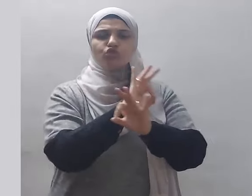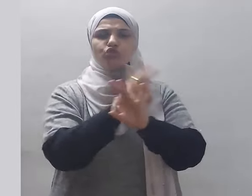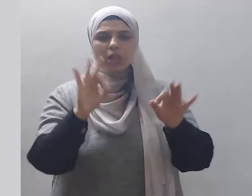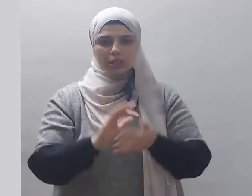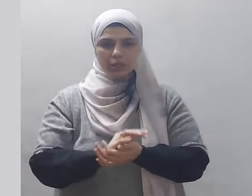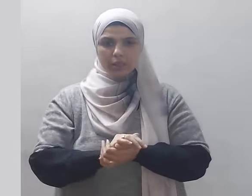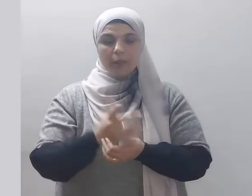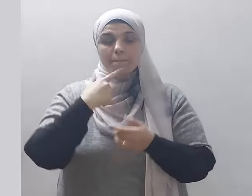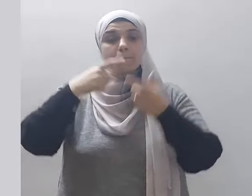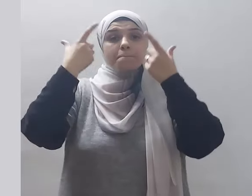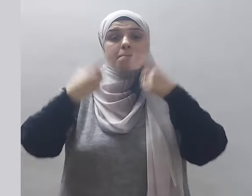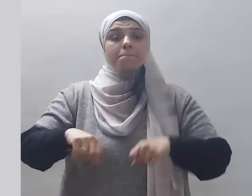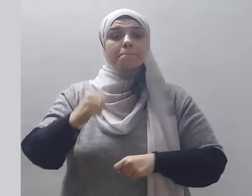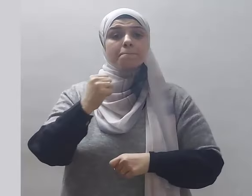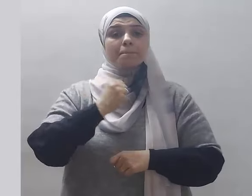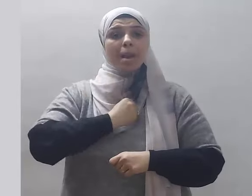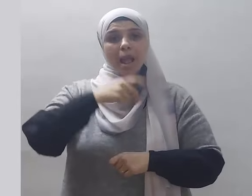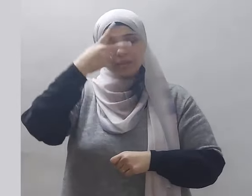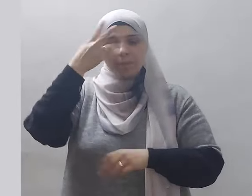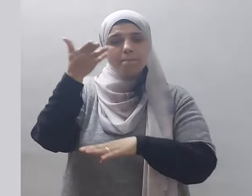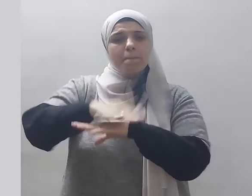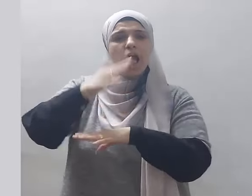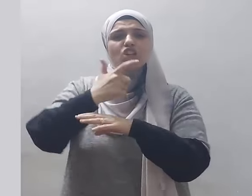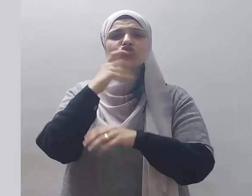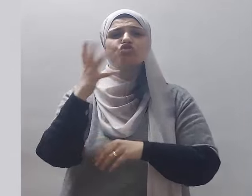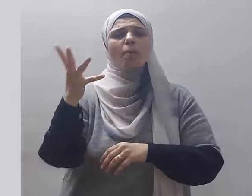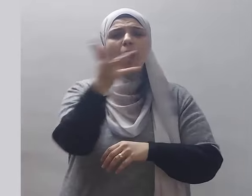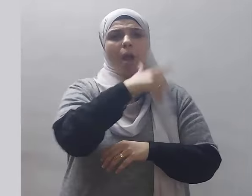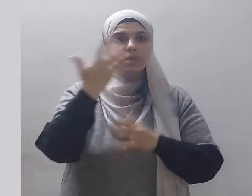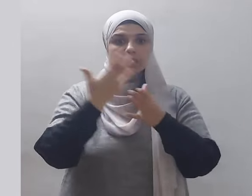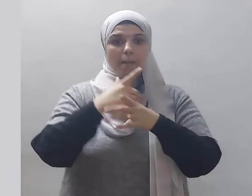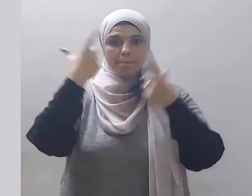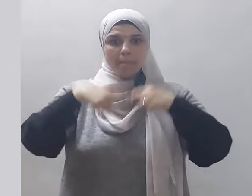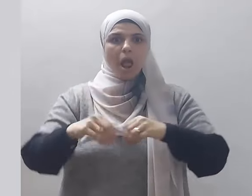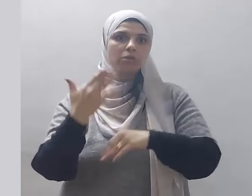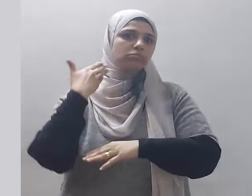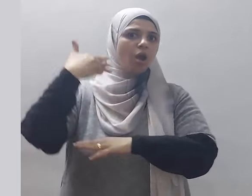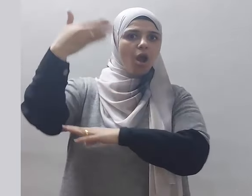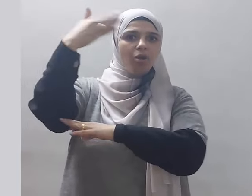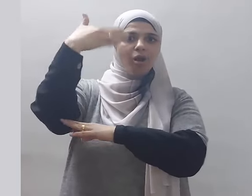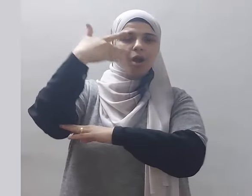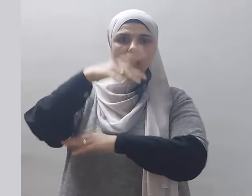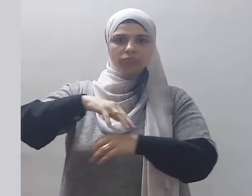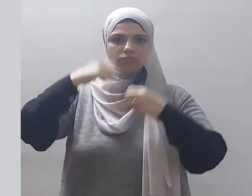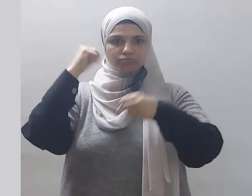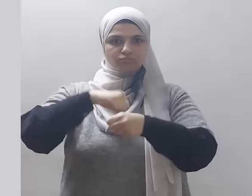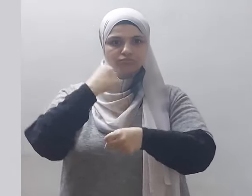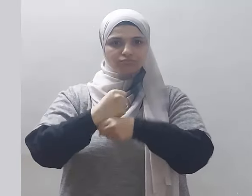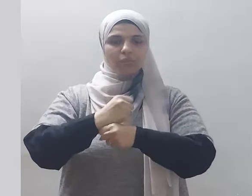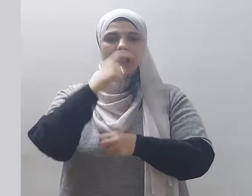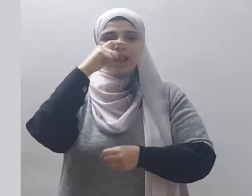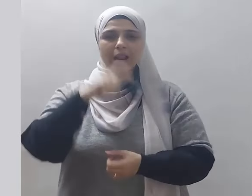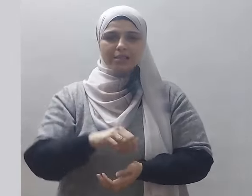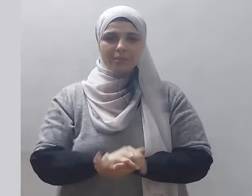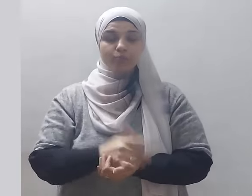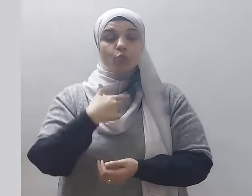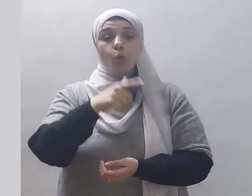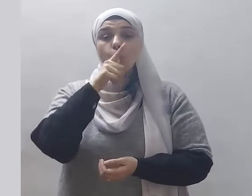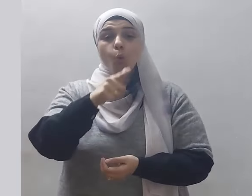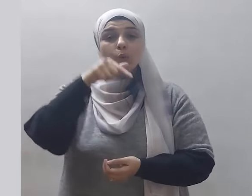بلاد مات فتيتها لتحيا وزالوا دون قومهم ليبقوا ونذكر بكل التقدير